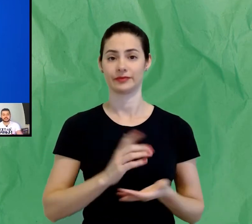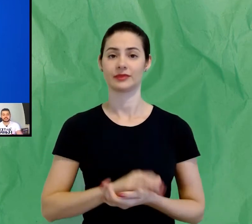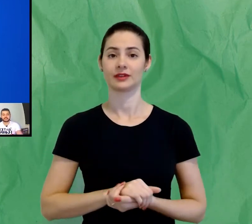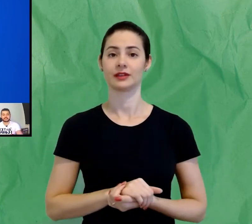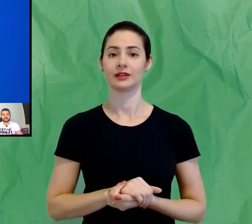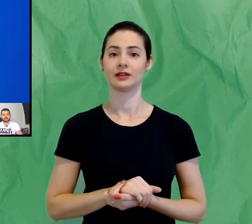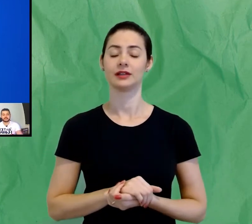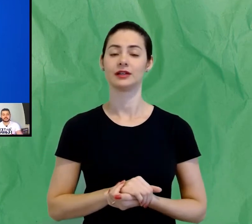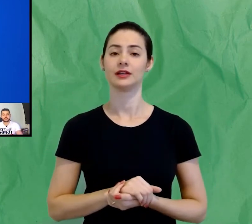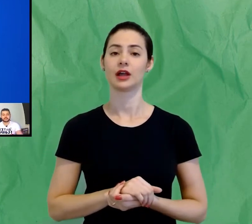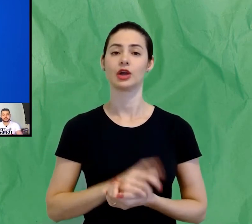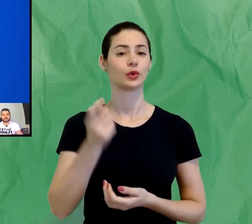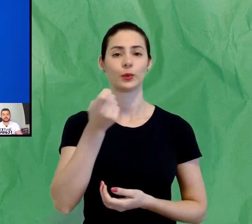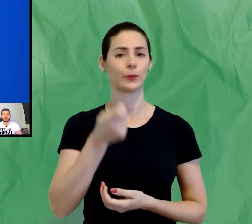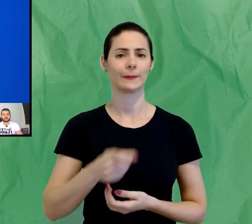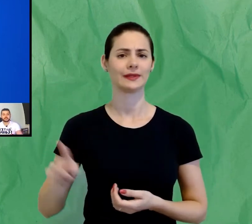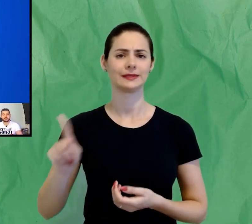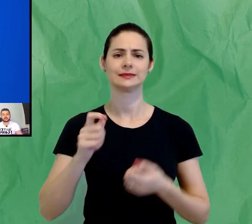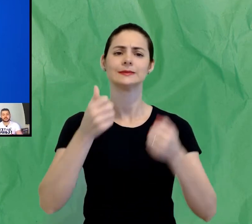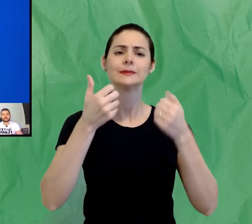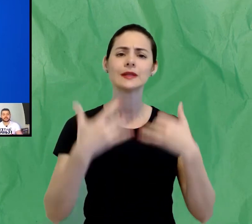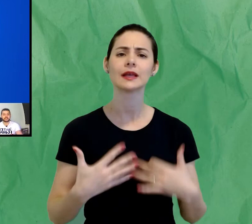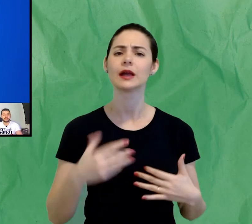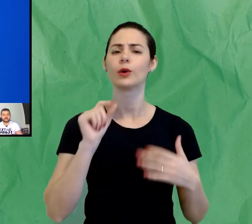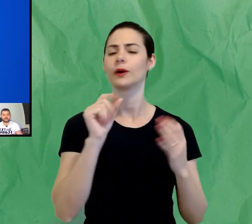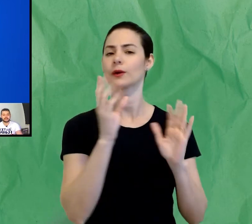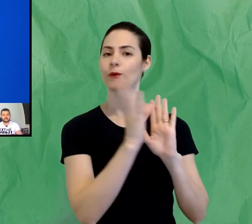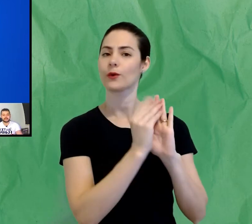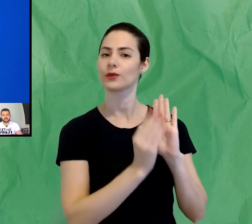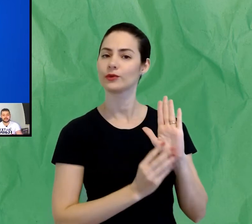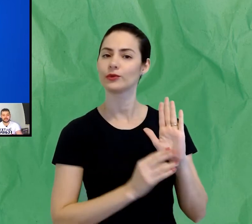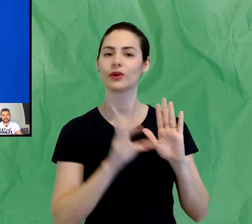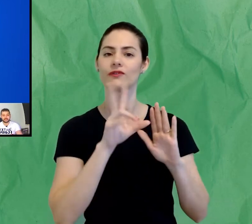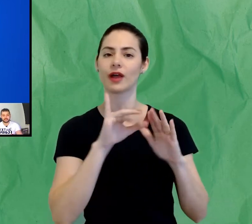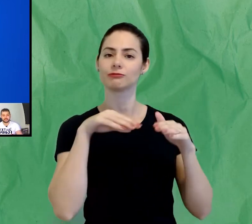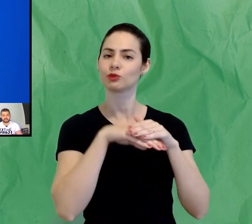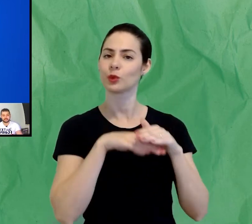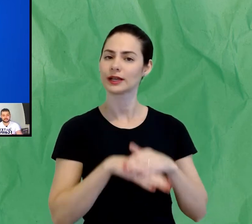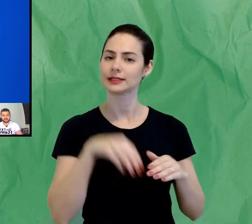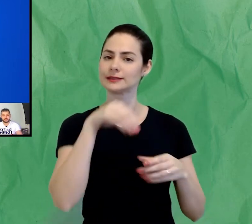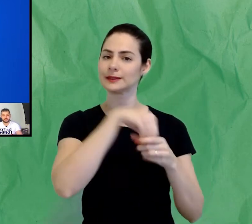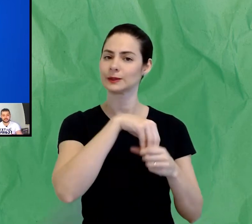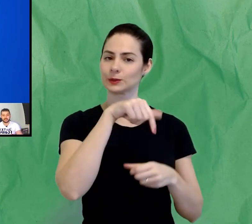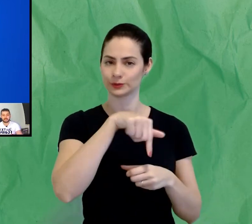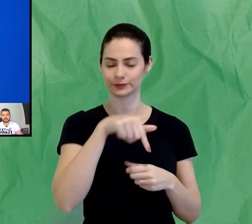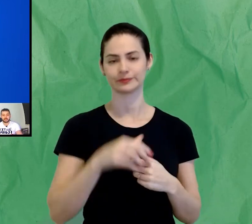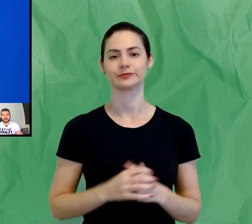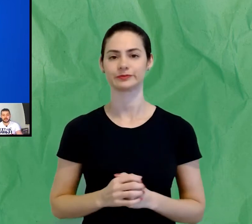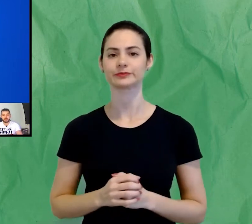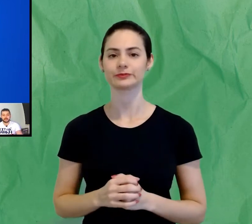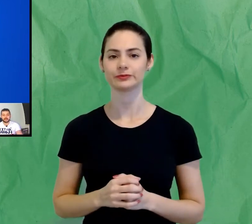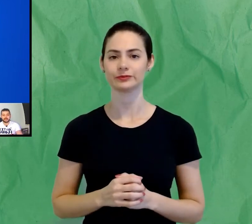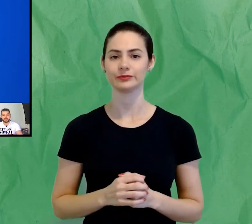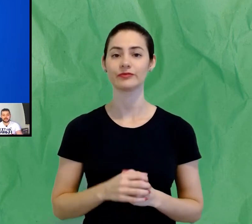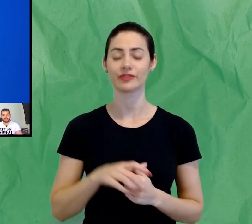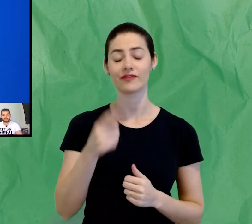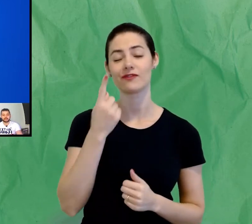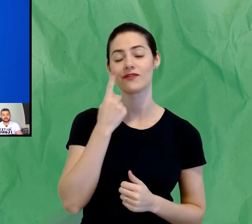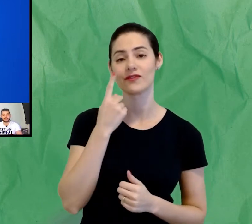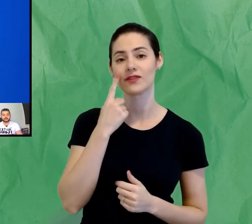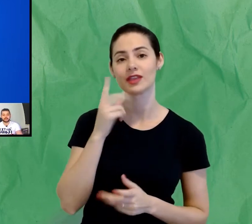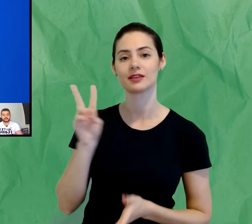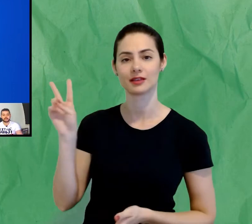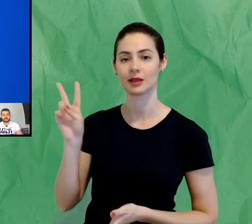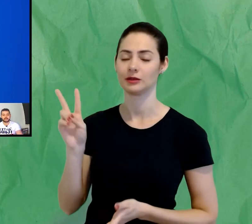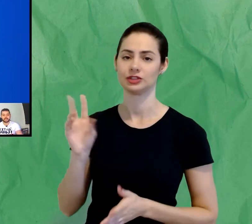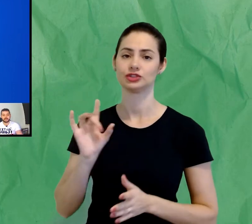da gente informar o tipo do conteúdo que será armazenado nessa variável, certo? Para poder ver isso, a gente